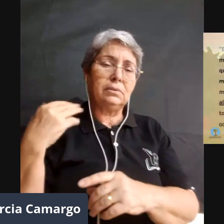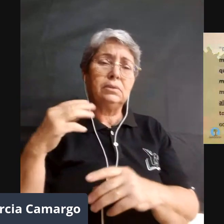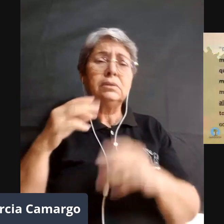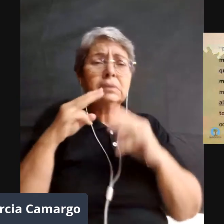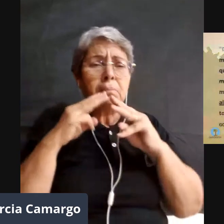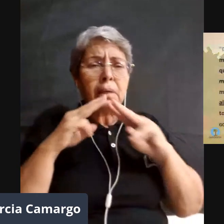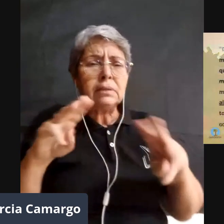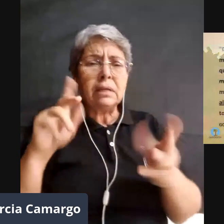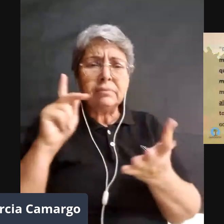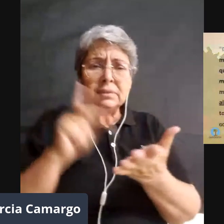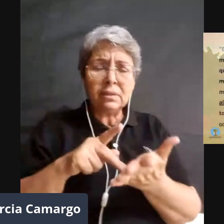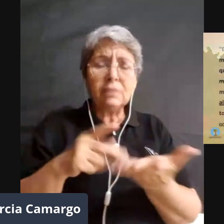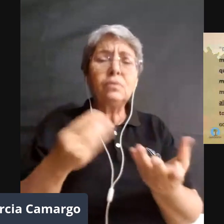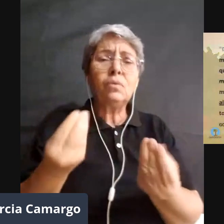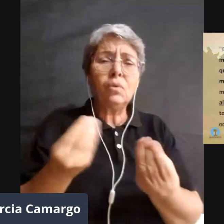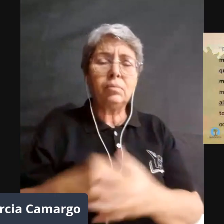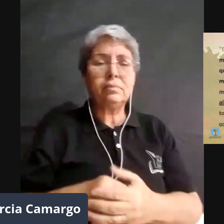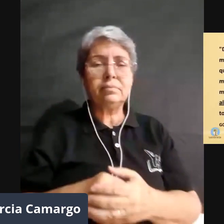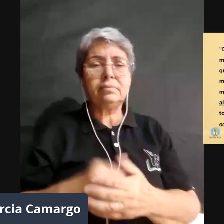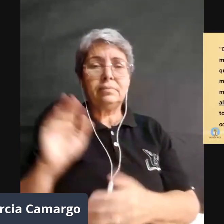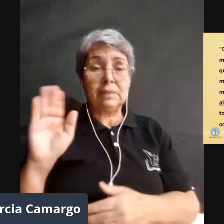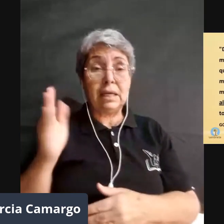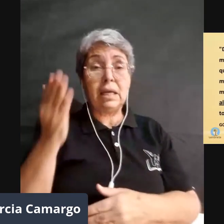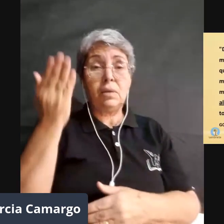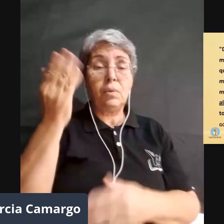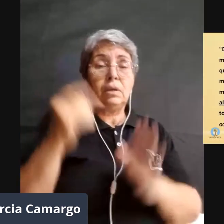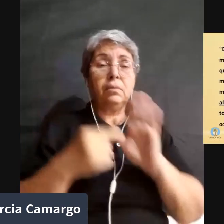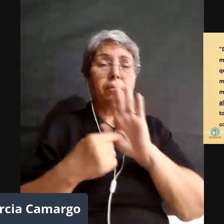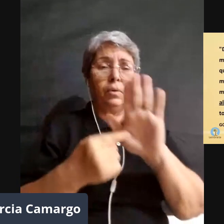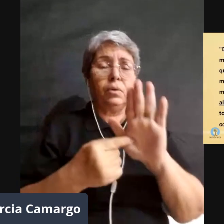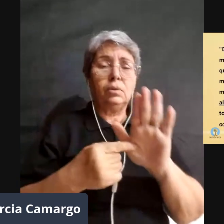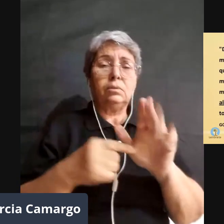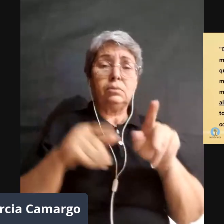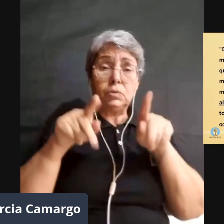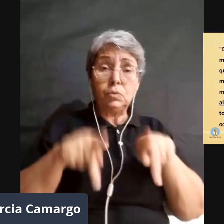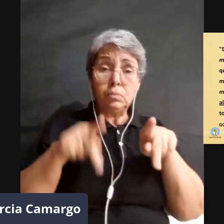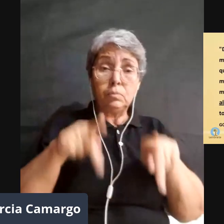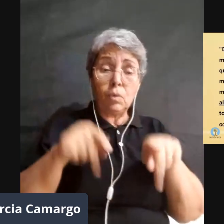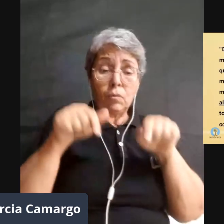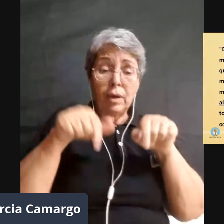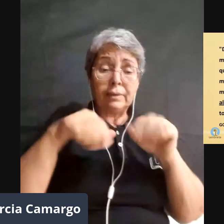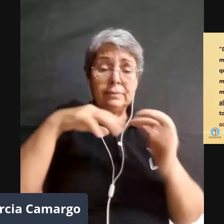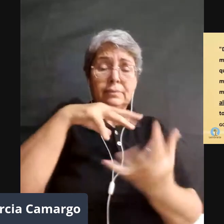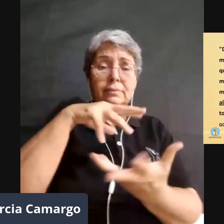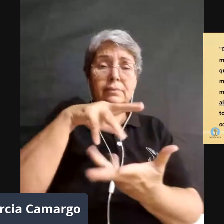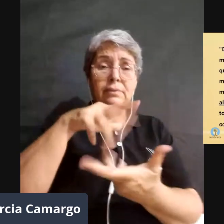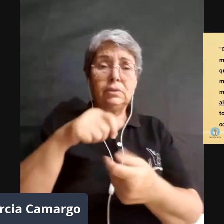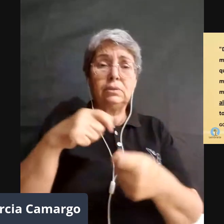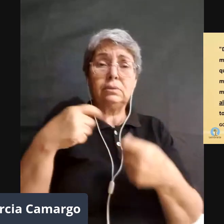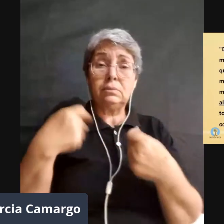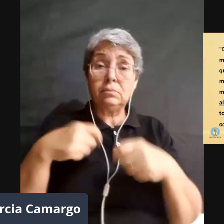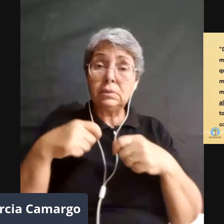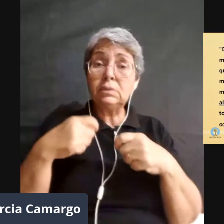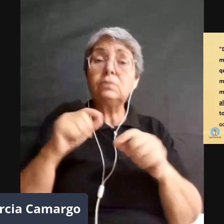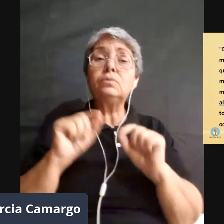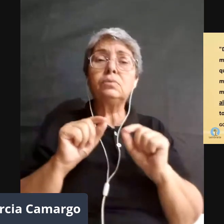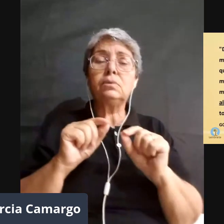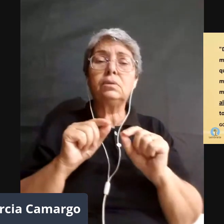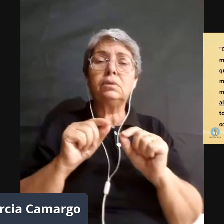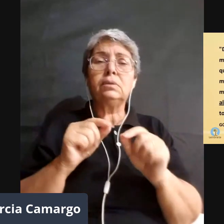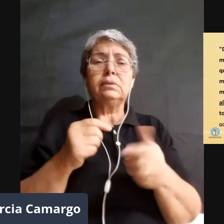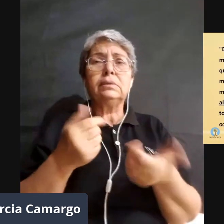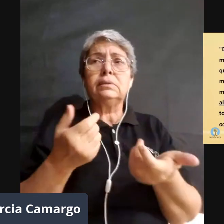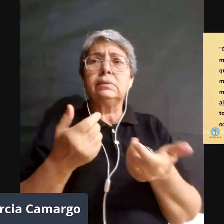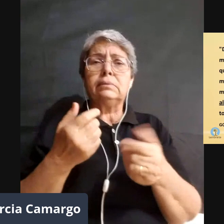ser o último povo sobre a terra a abrigar, no menor grau que seja, um espírito de perseguição contra aqueles que estão levando